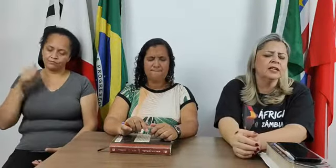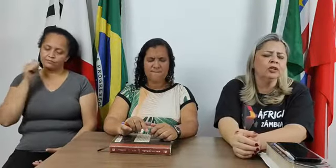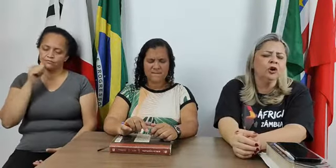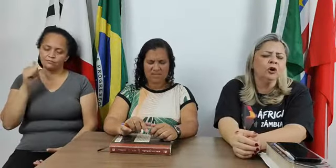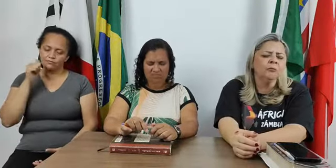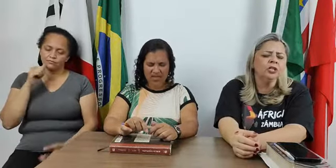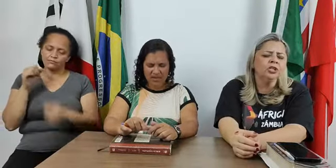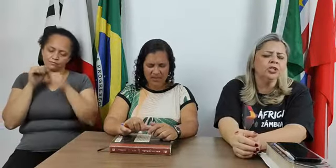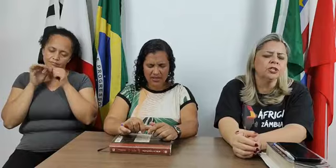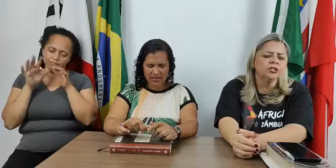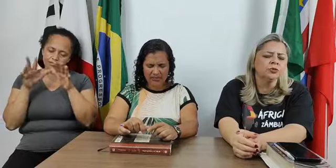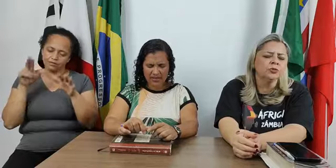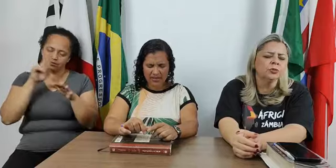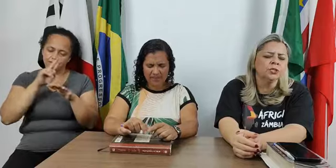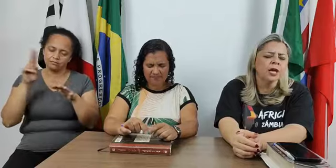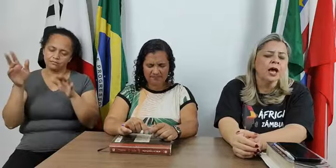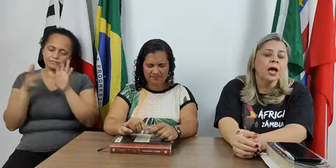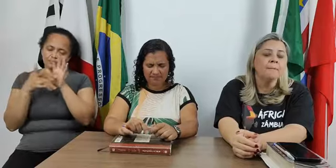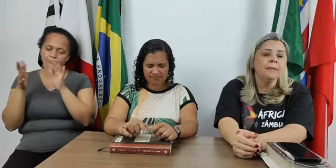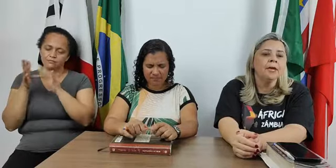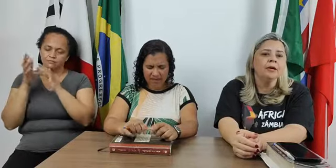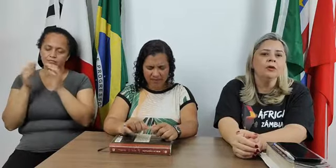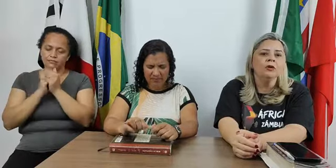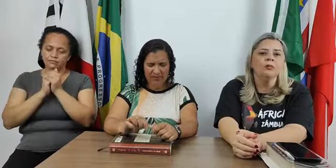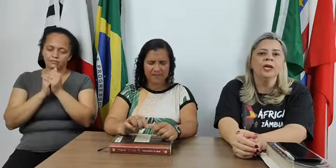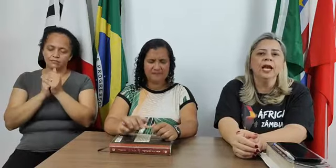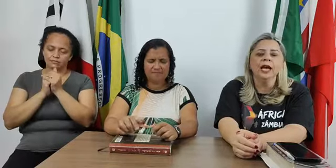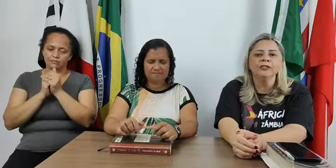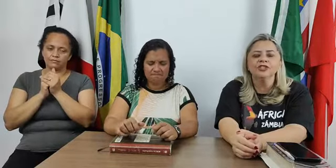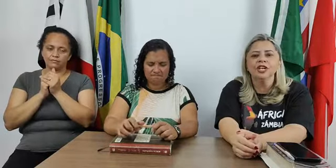deles ali, em nome de Jesus.